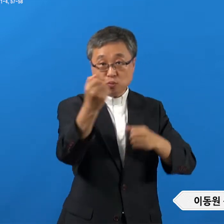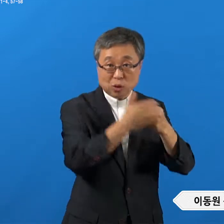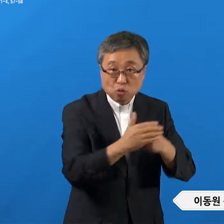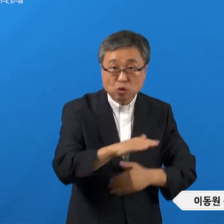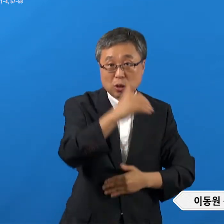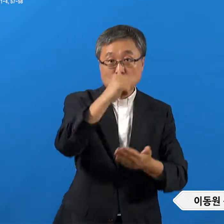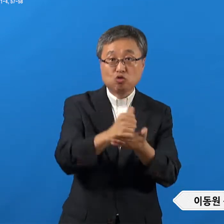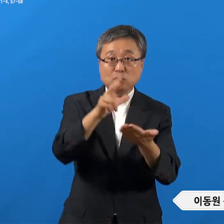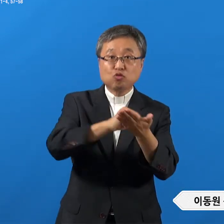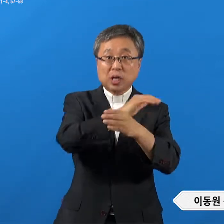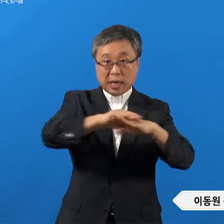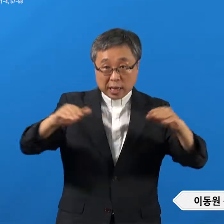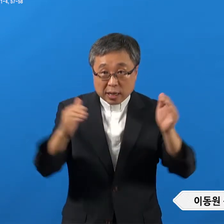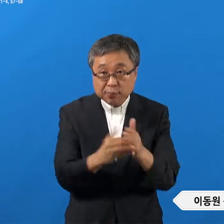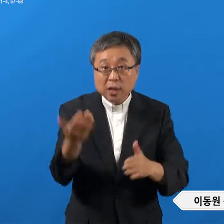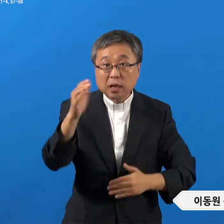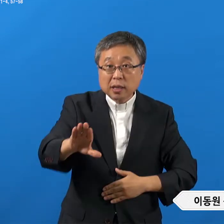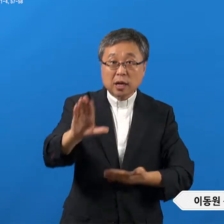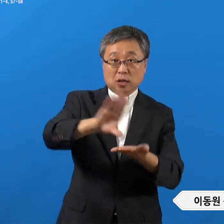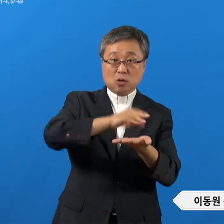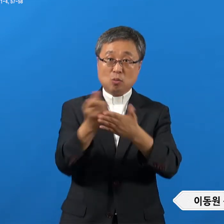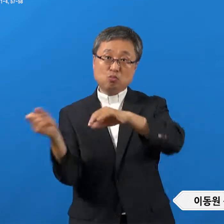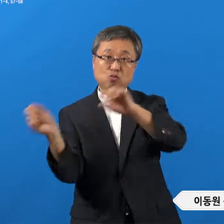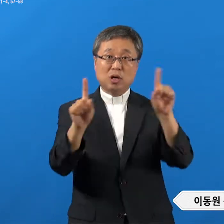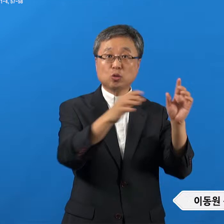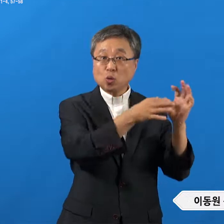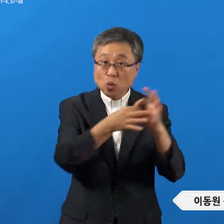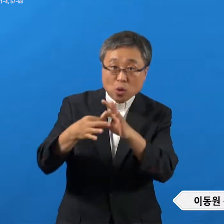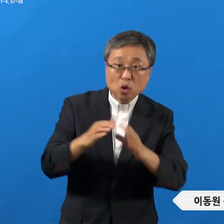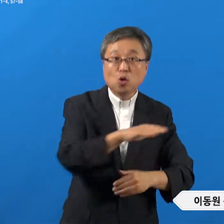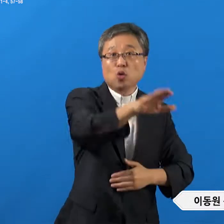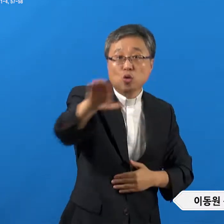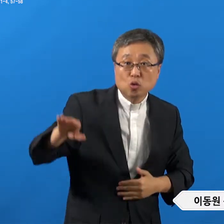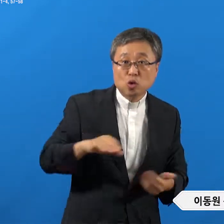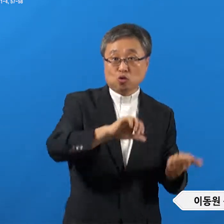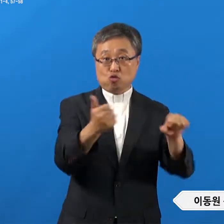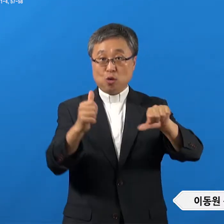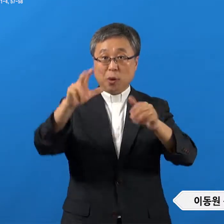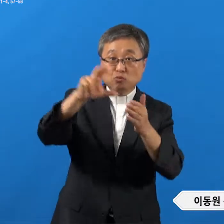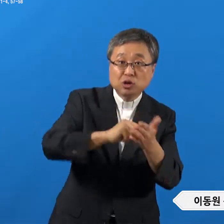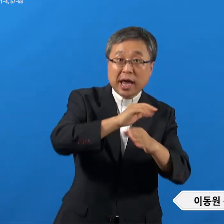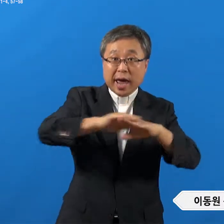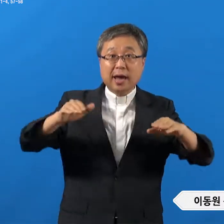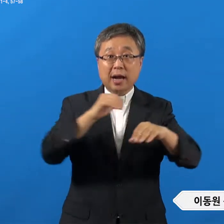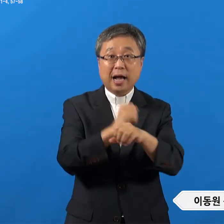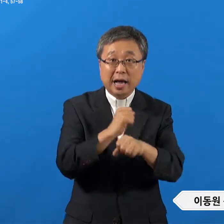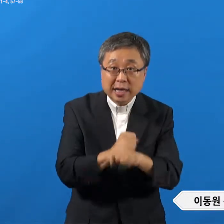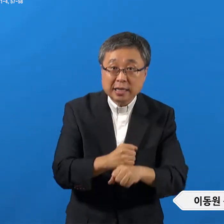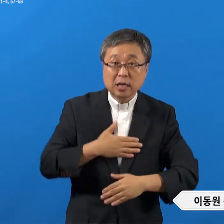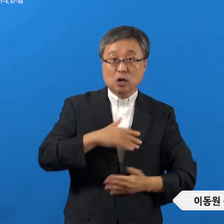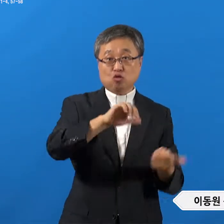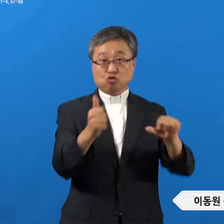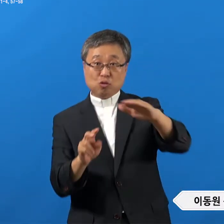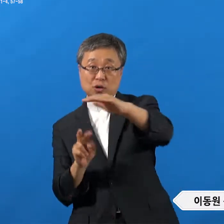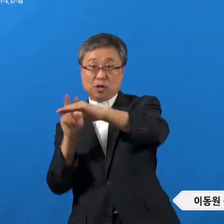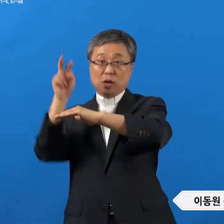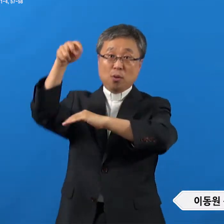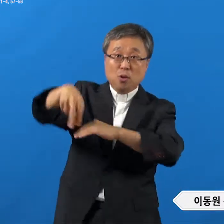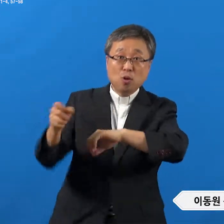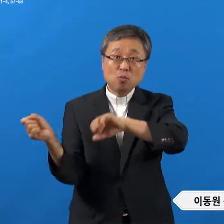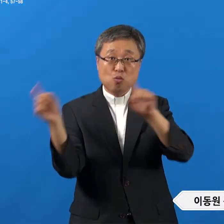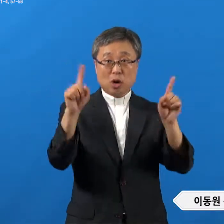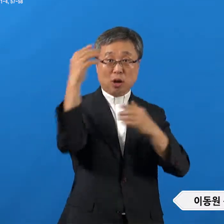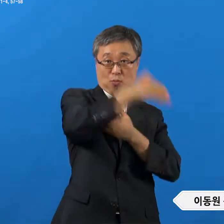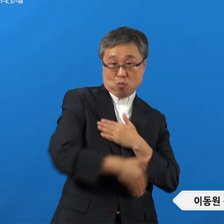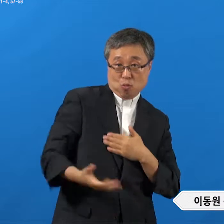죄 문제를 해결했습니다. 그러나 그리스도의 부활을 통해서 우리는 죽음의 문제를 해결하는 것입니다. 죽음 건너편에